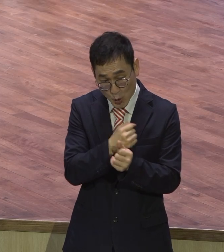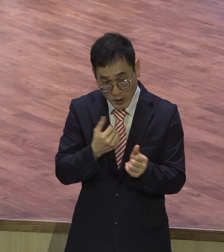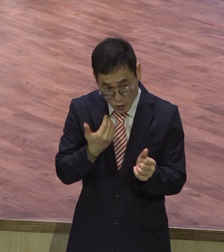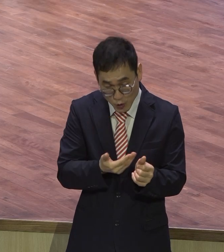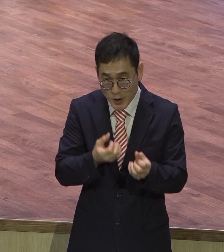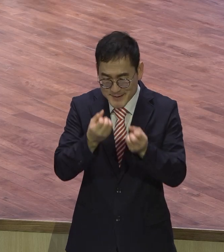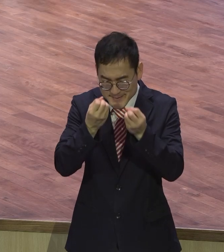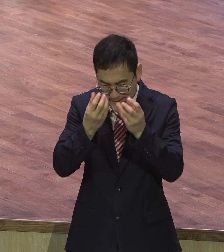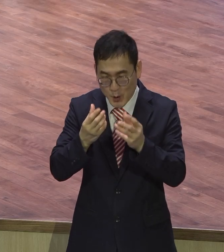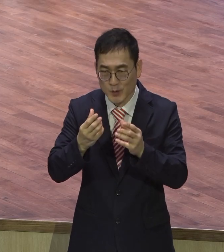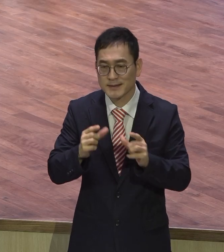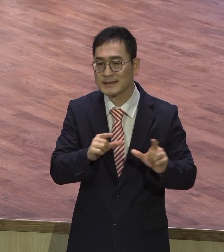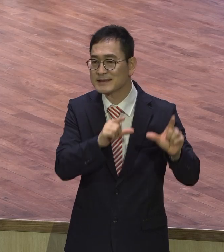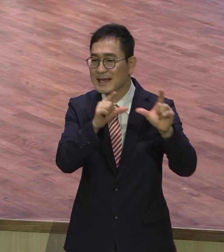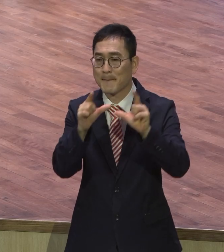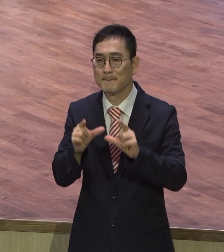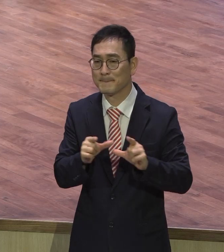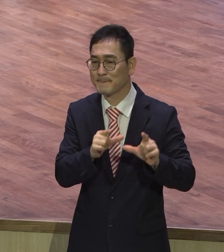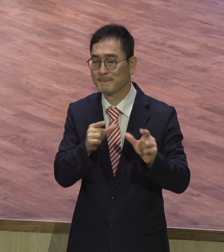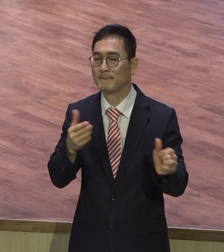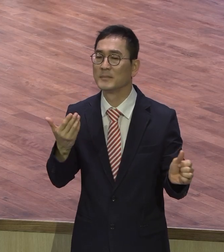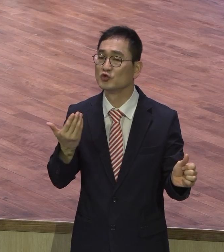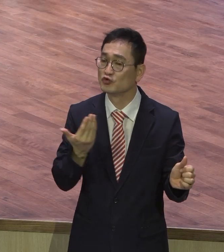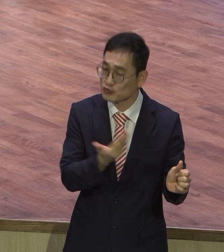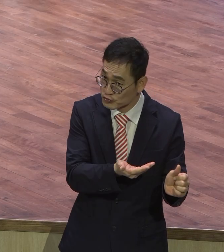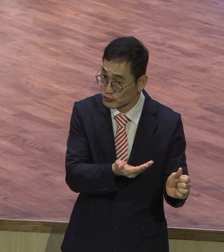살도록 길을 열어주는 것이 복음이에요.